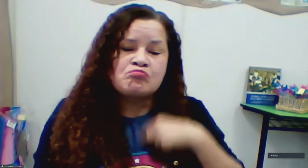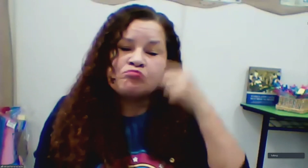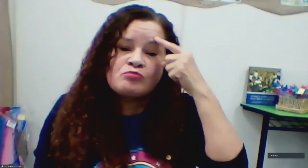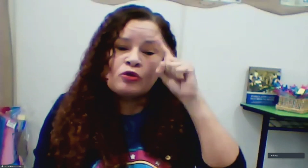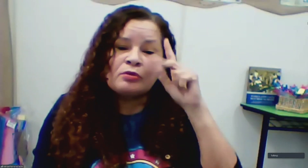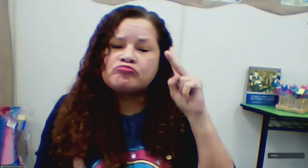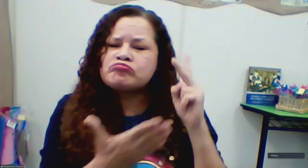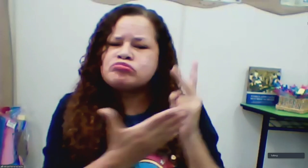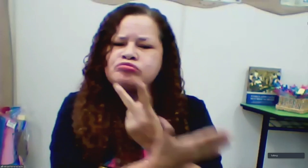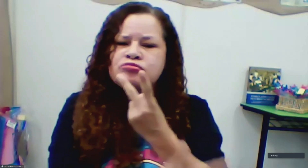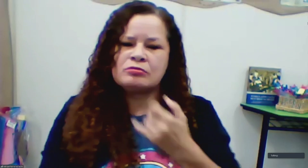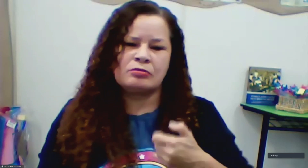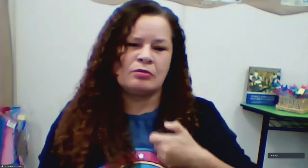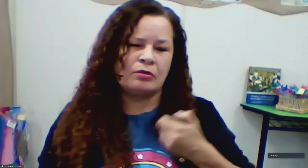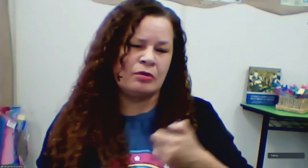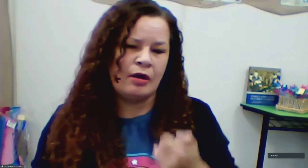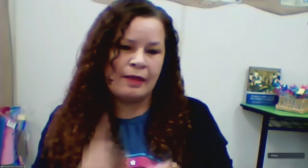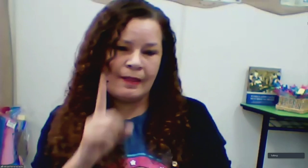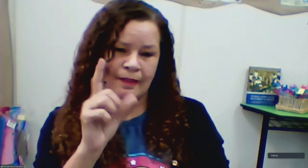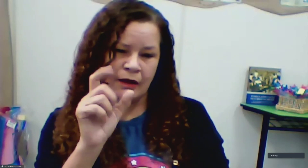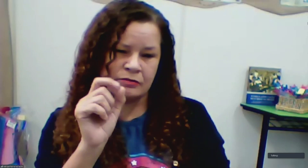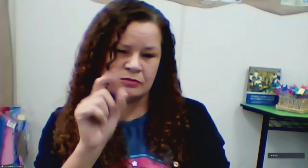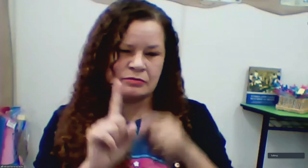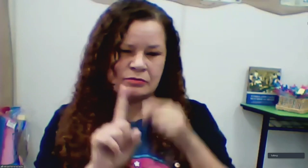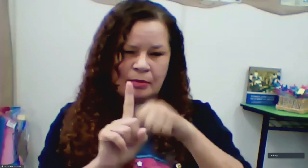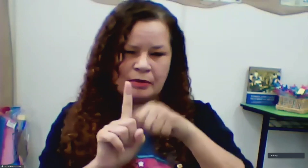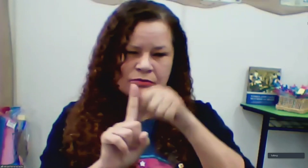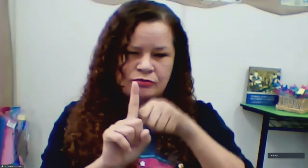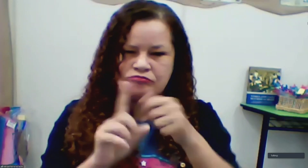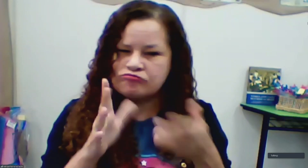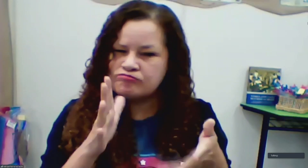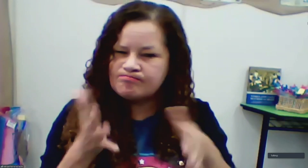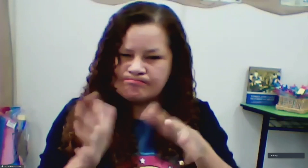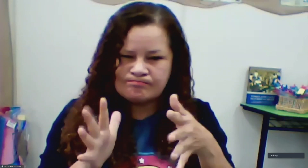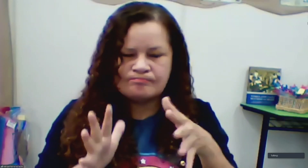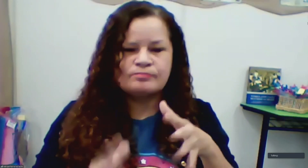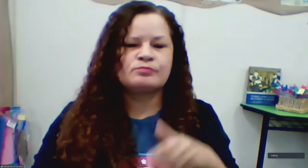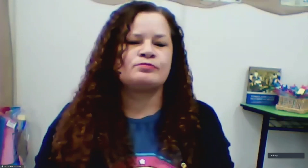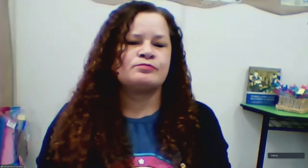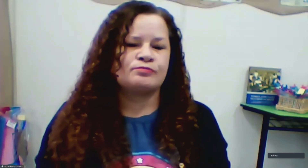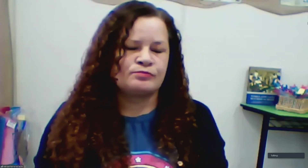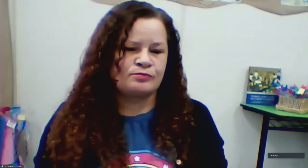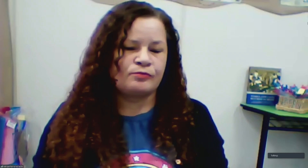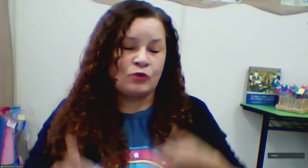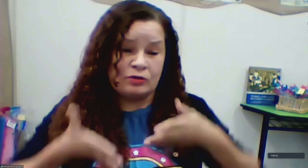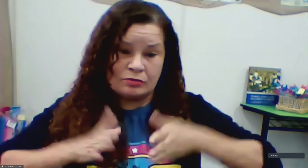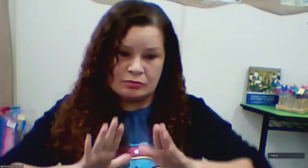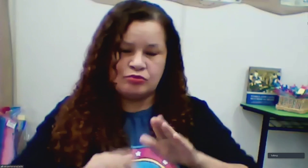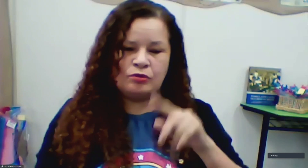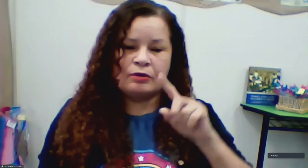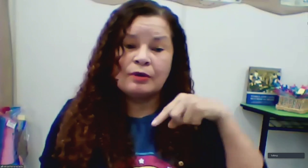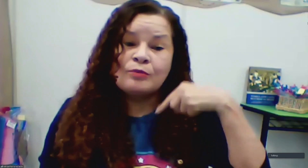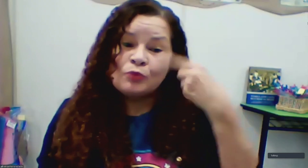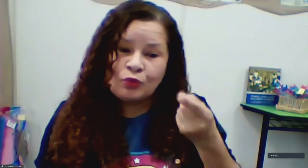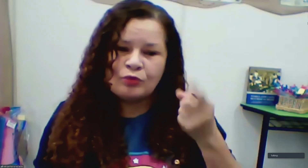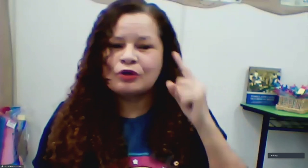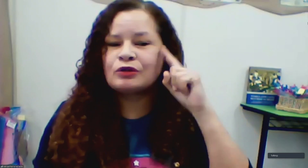algum tempo, alguns meses, eu nasci depois, descobri a surdez, mas a